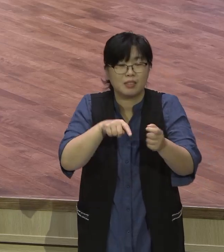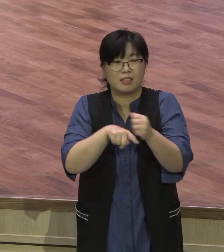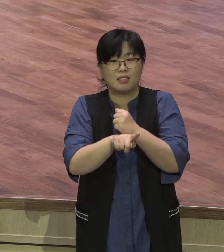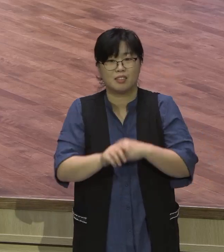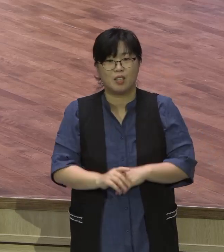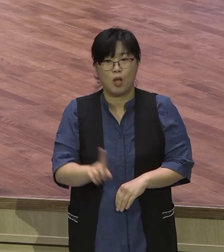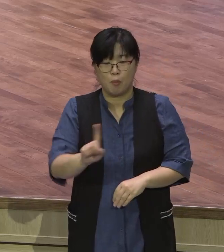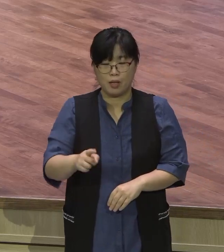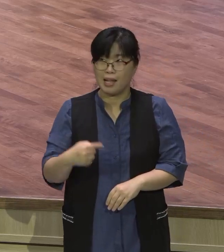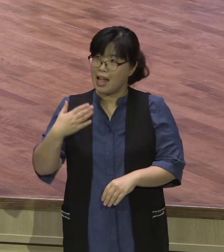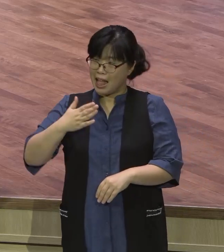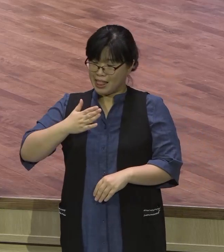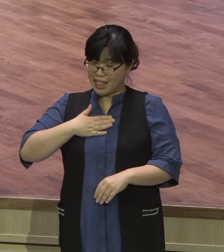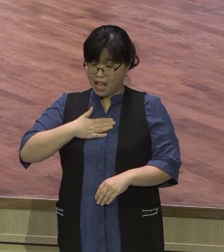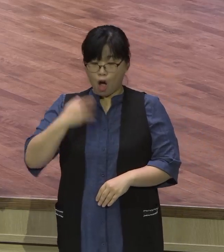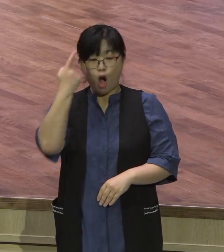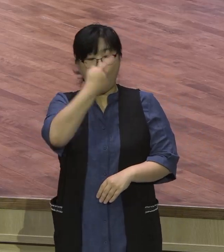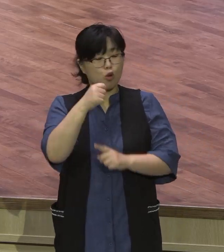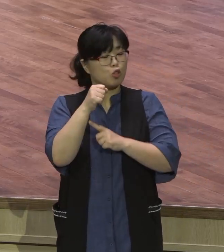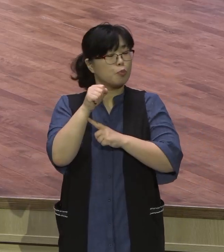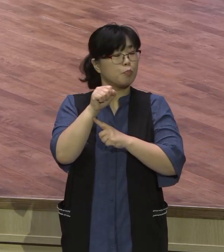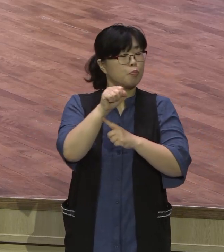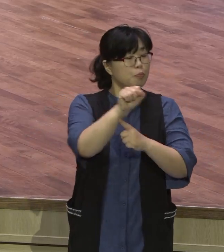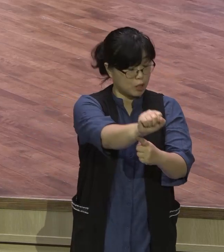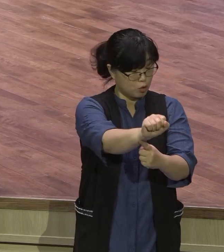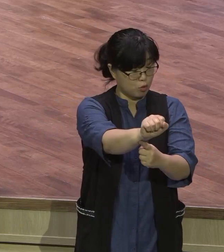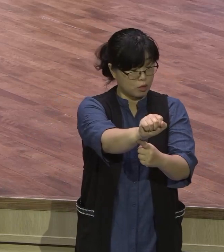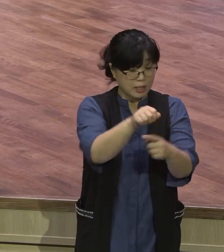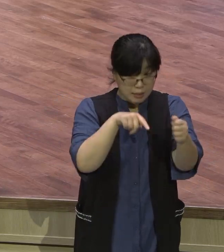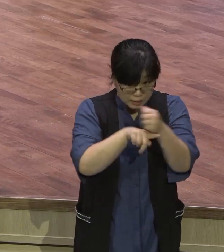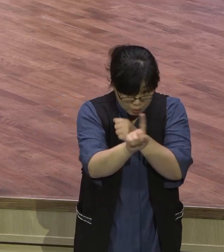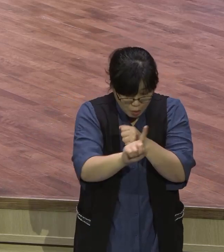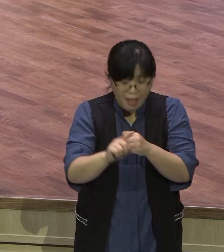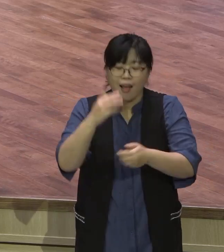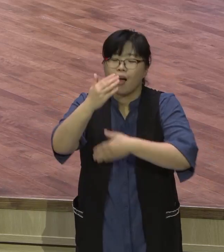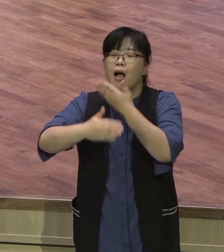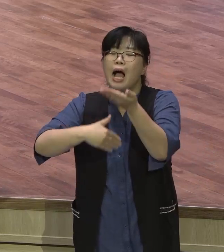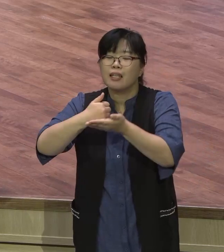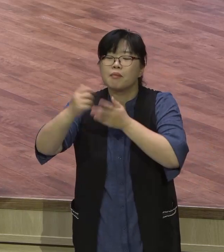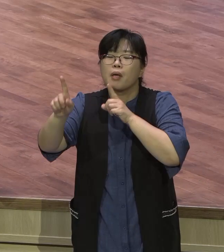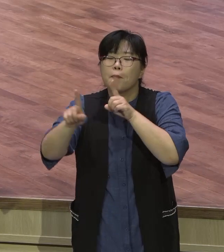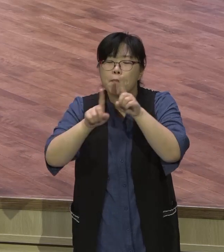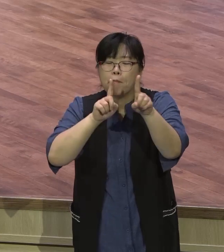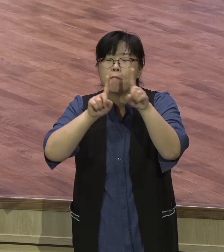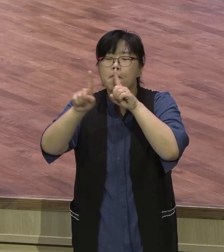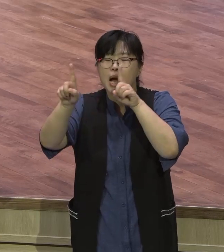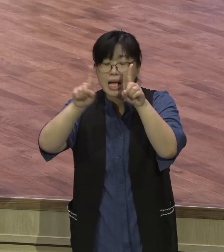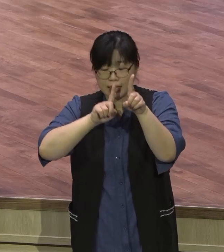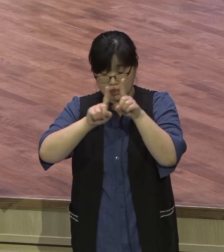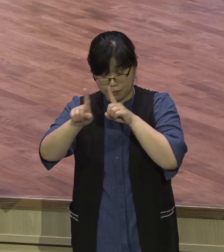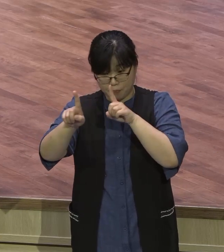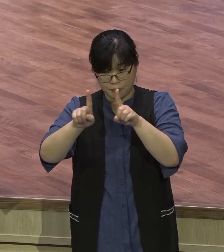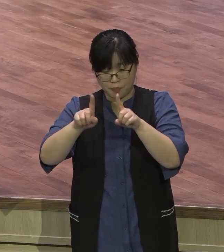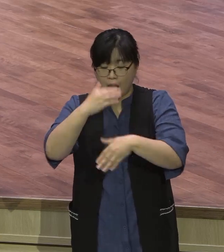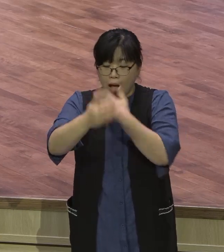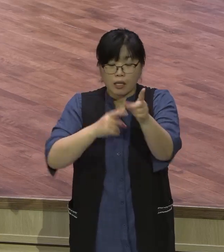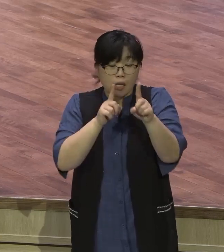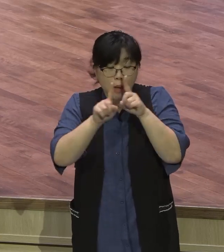우리에게 주신다 그런 뜻이에요 말씀을 주신다 그 것입니다 말씀을 통해 우리에게 은혜를 베풀어 주신다 우리에게